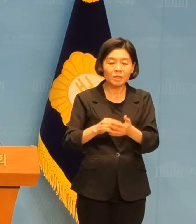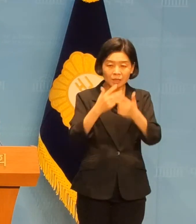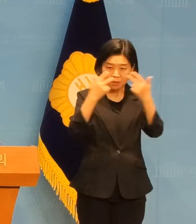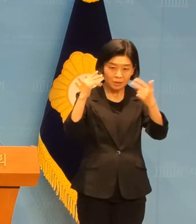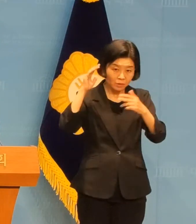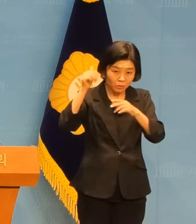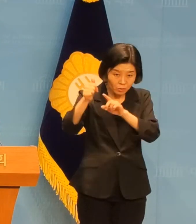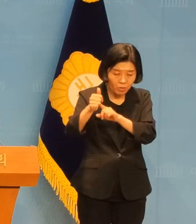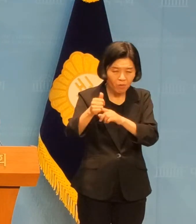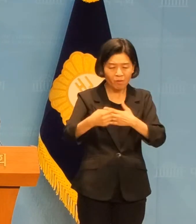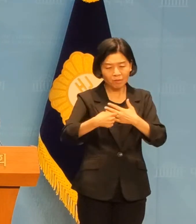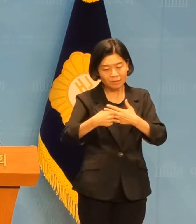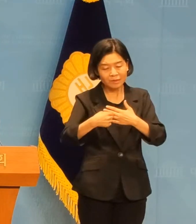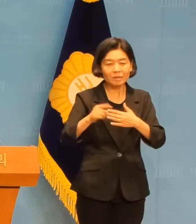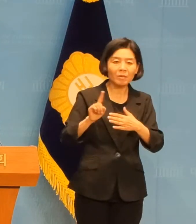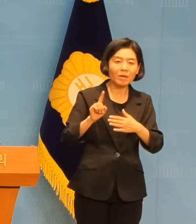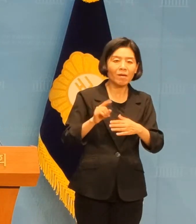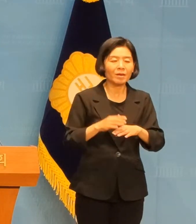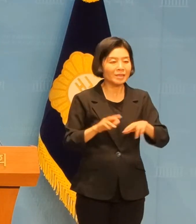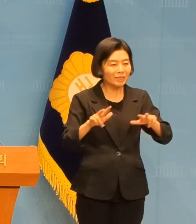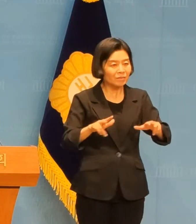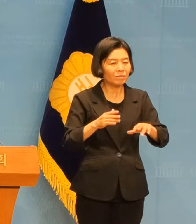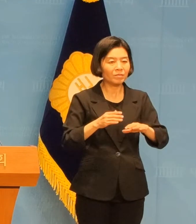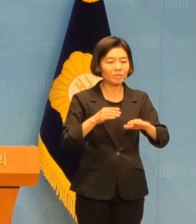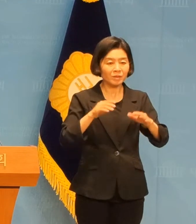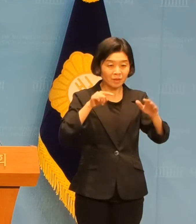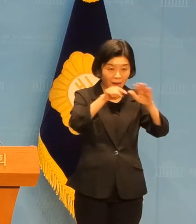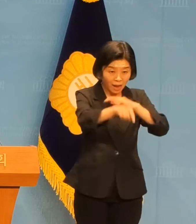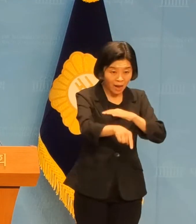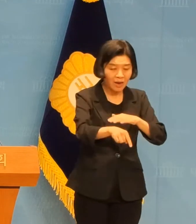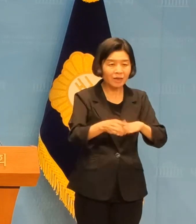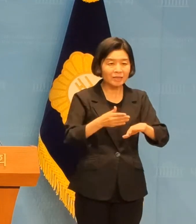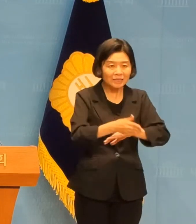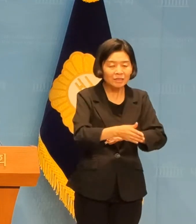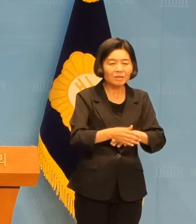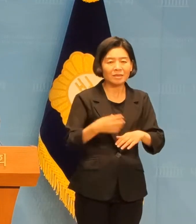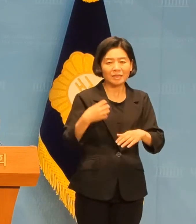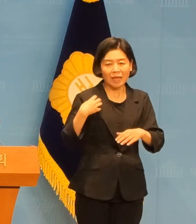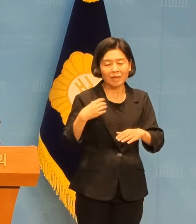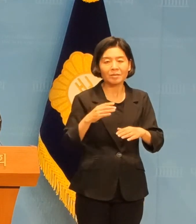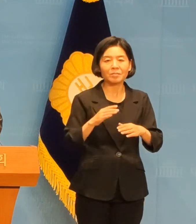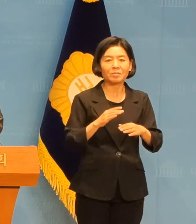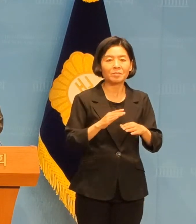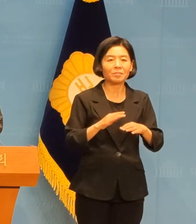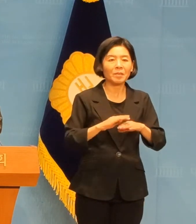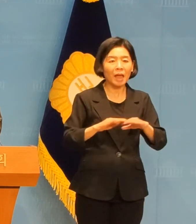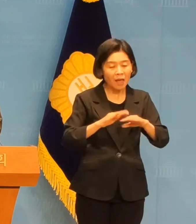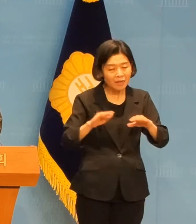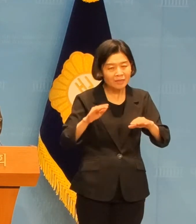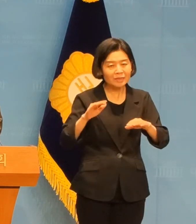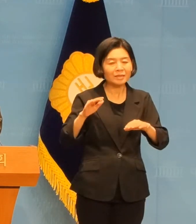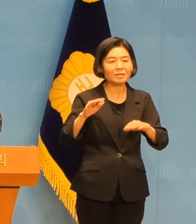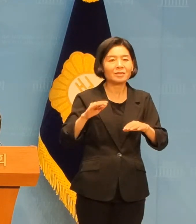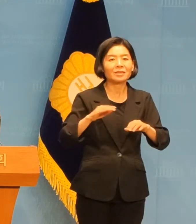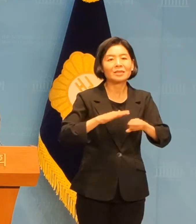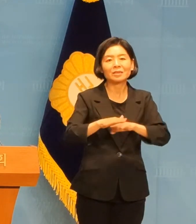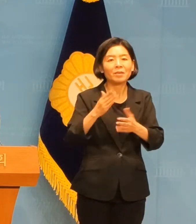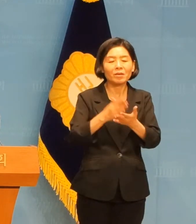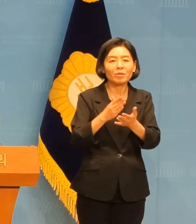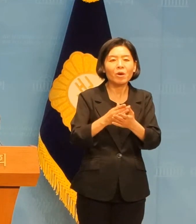대통령은 형식적이고 뒤늦은 현장 방문으로 책임을 채우려 하지 말고 구체적인 복구 일정을